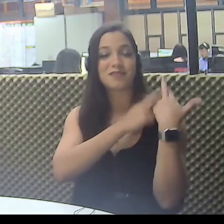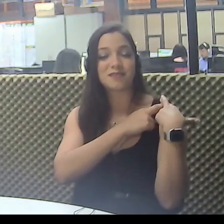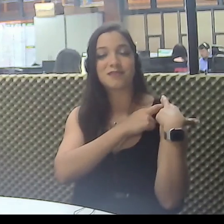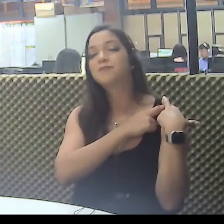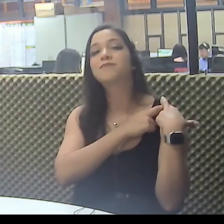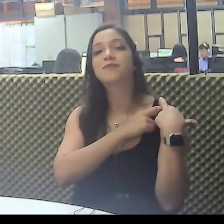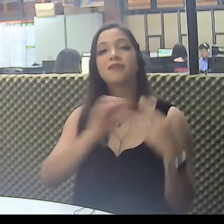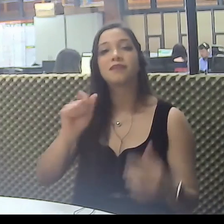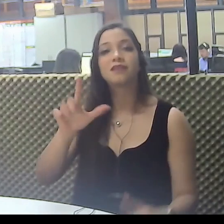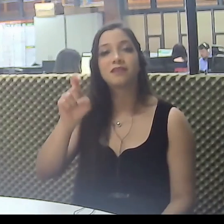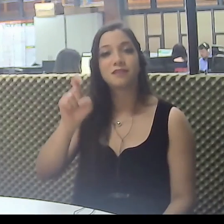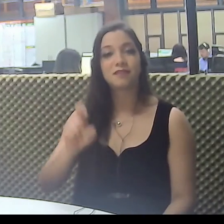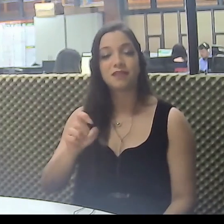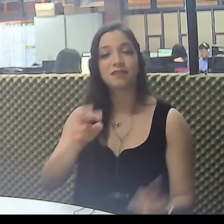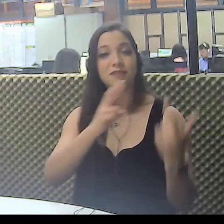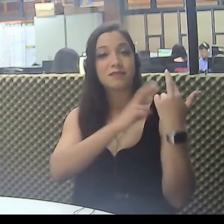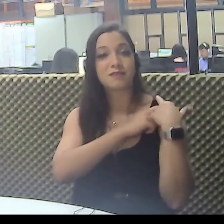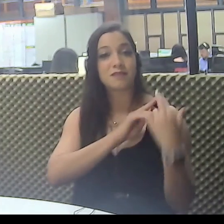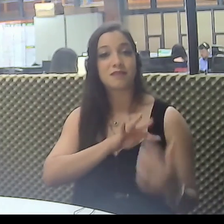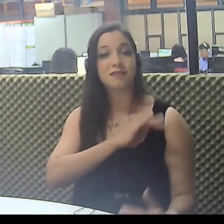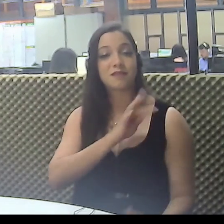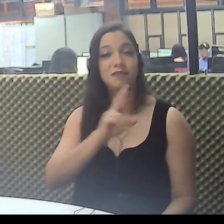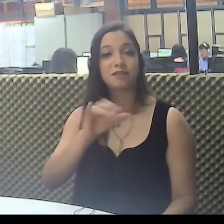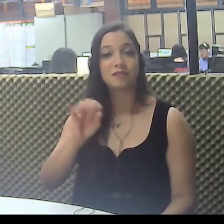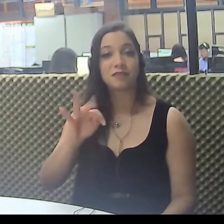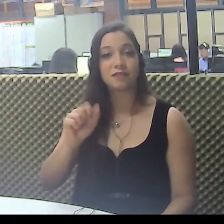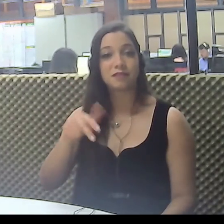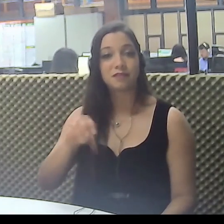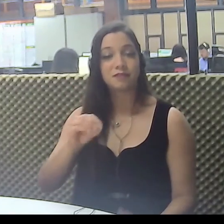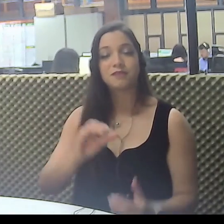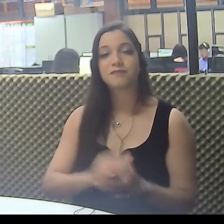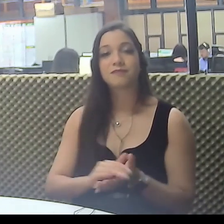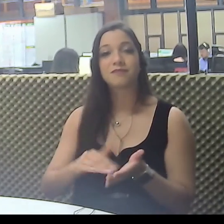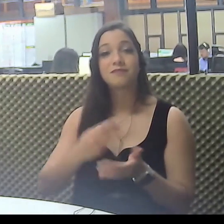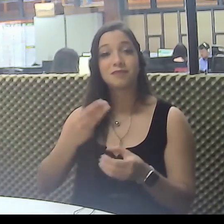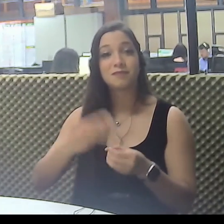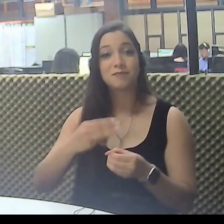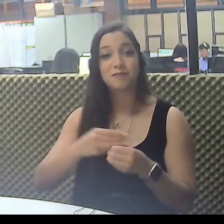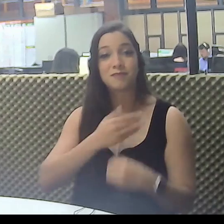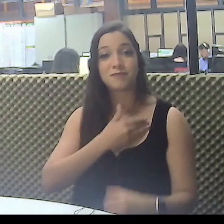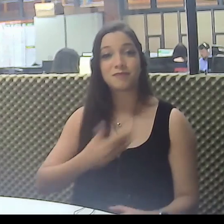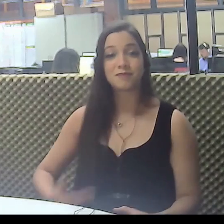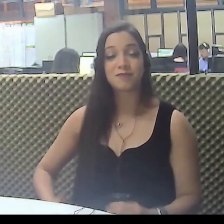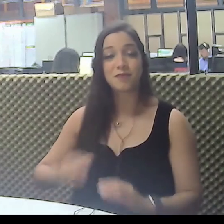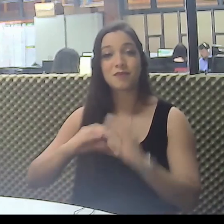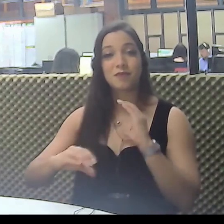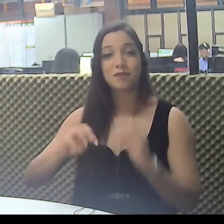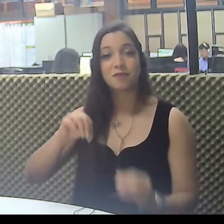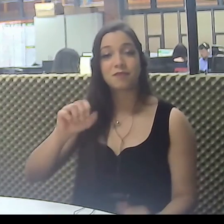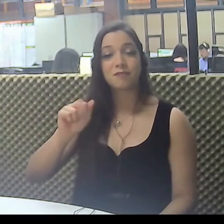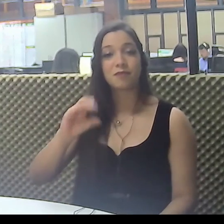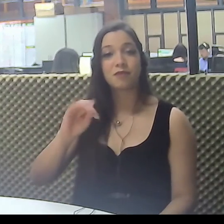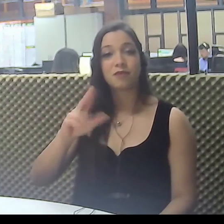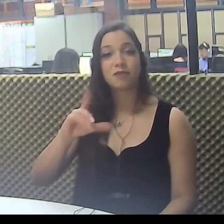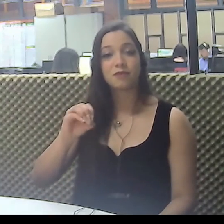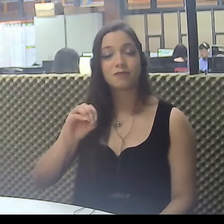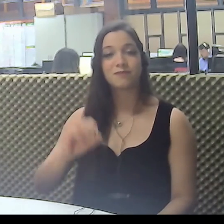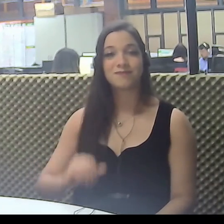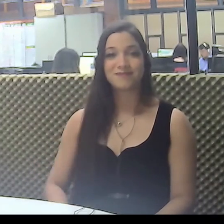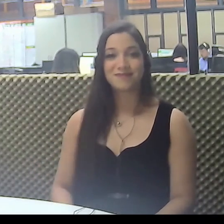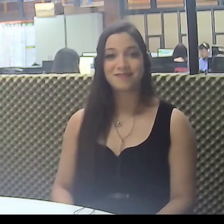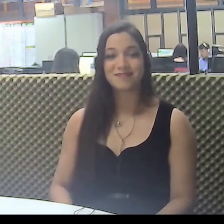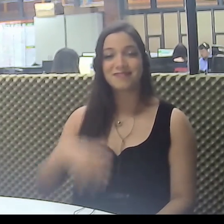pela edição, Alex Rocha. Responsável técnico, Cristiano Silva. Secretário Municipal de Governo e Comunicação, Marco Túlio de Castro